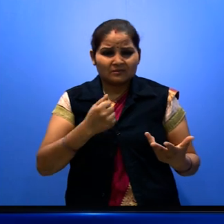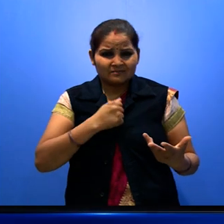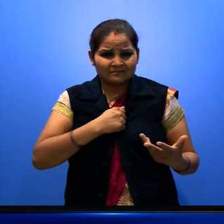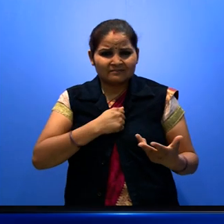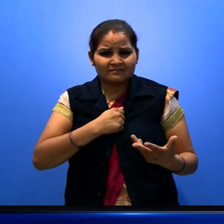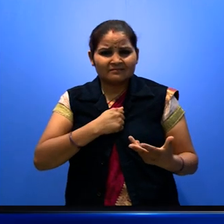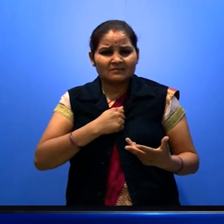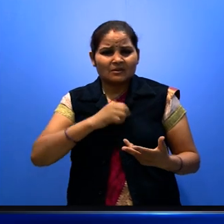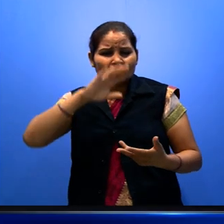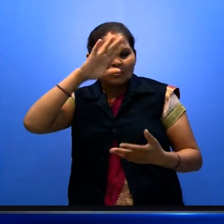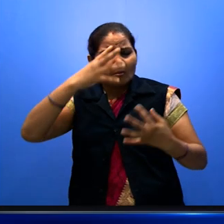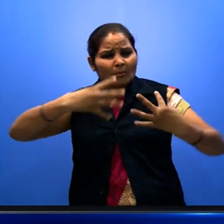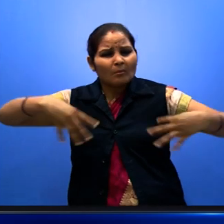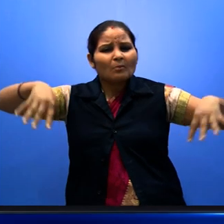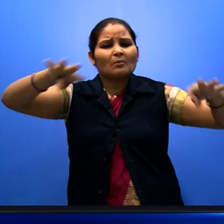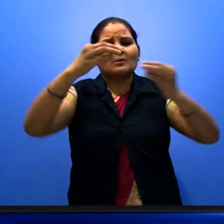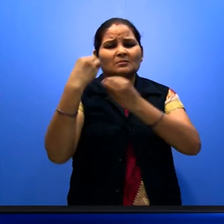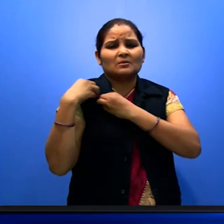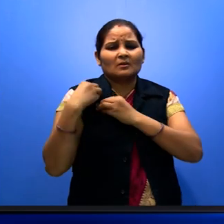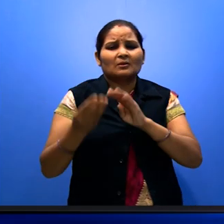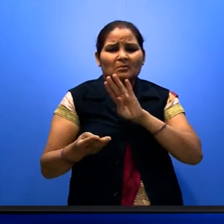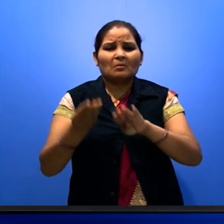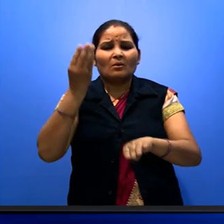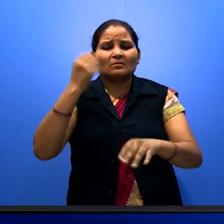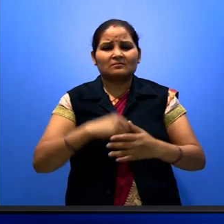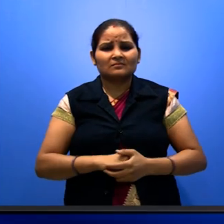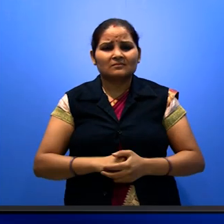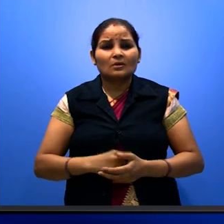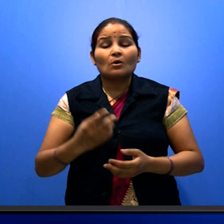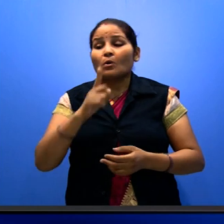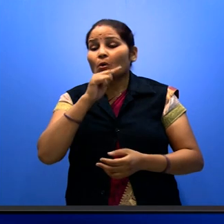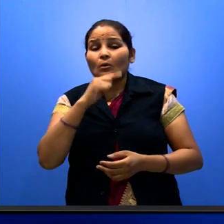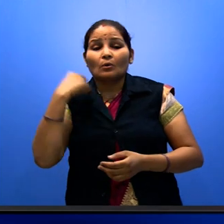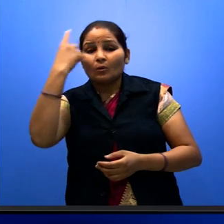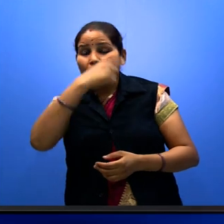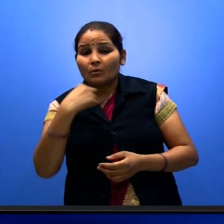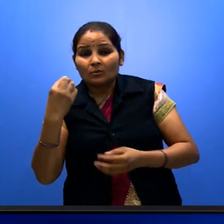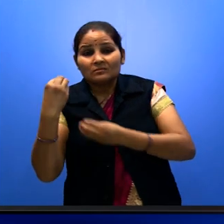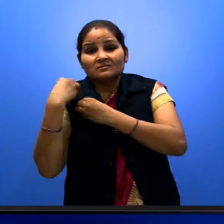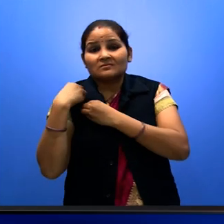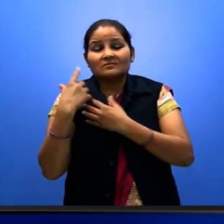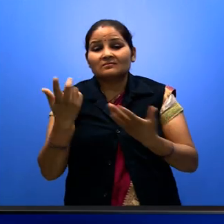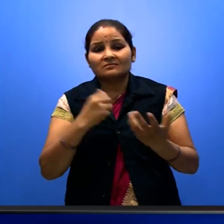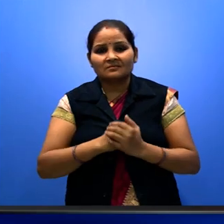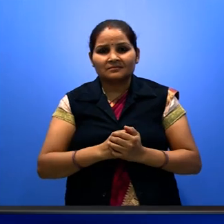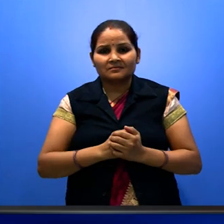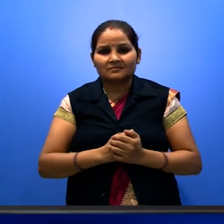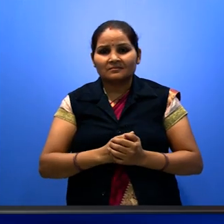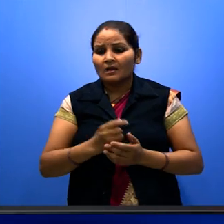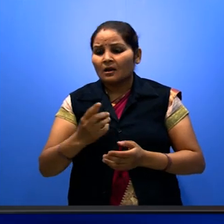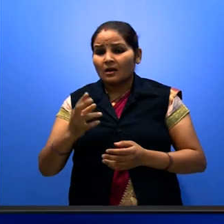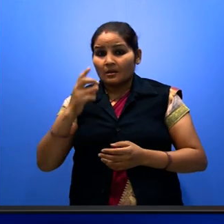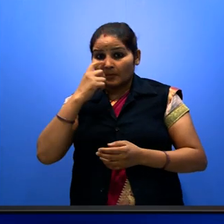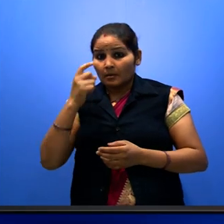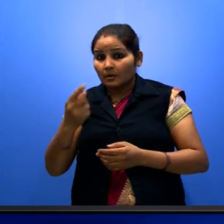है, क्योंकि मेरा पूरा राज्य कारोबार कौन देखेगा, कौन ध्यान देगा। विद्यामती ने